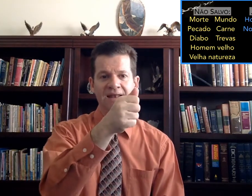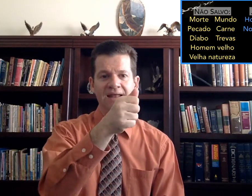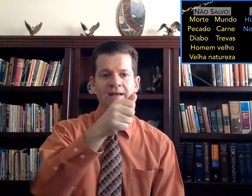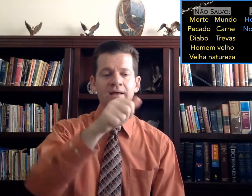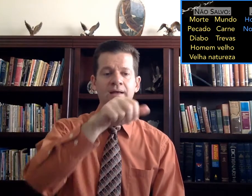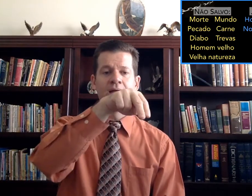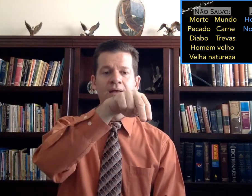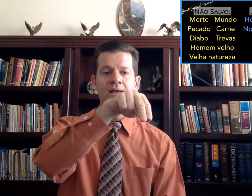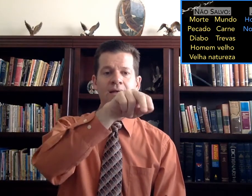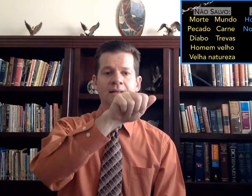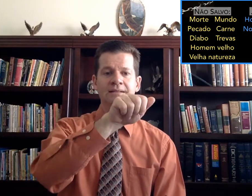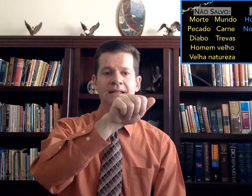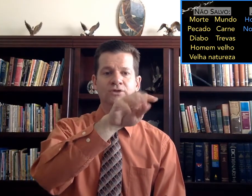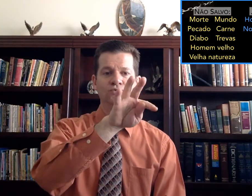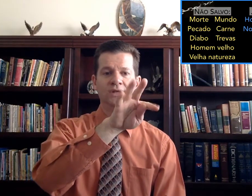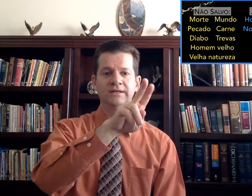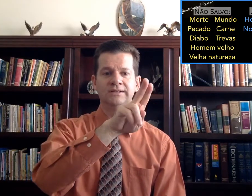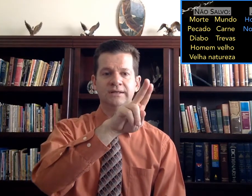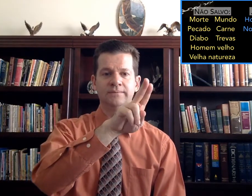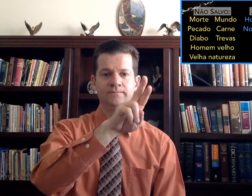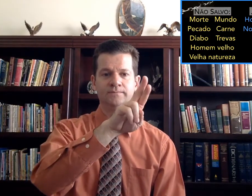velha natureza.